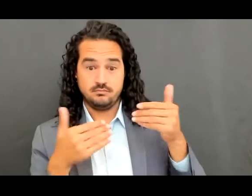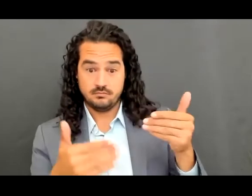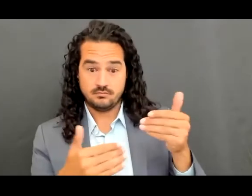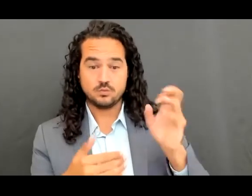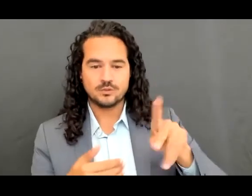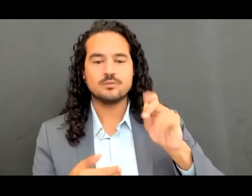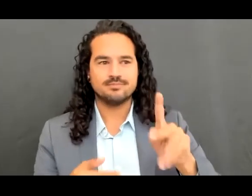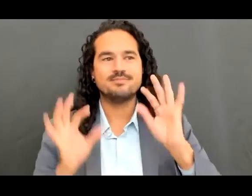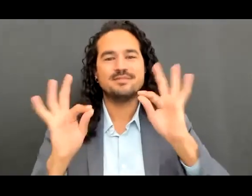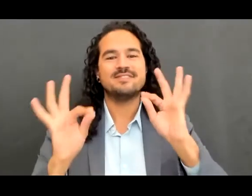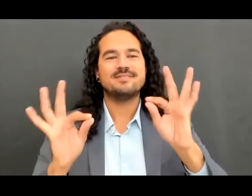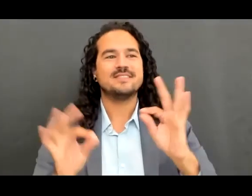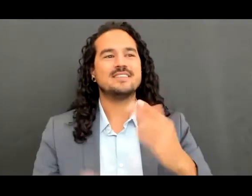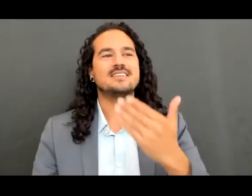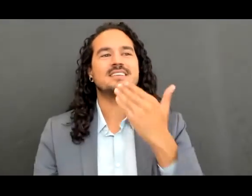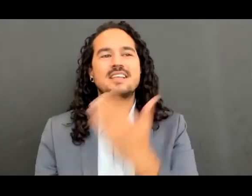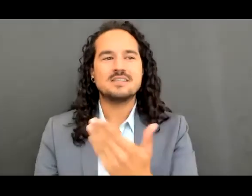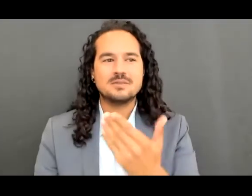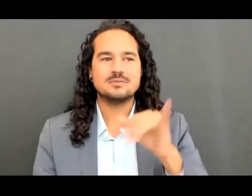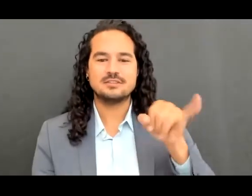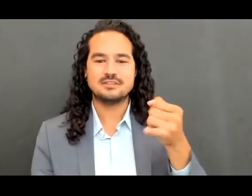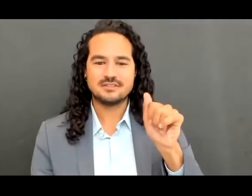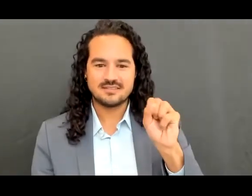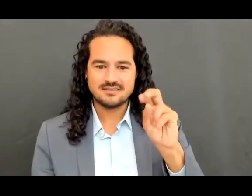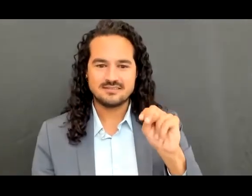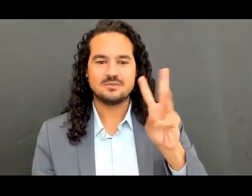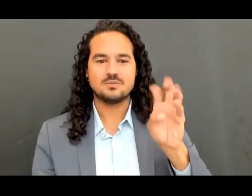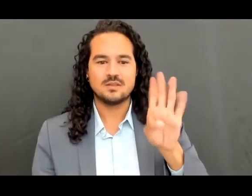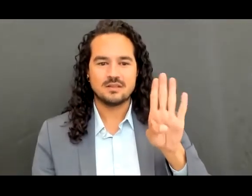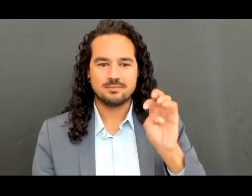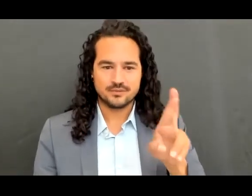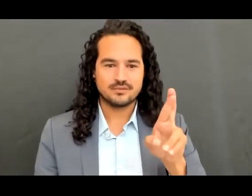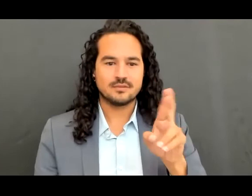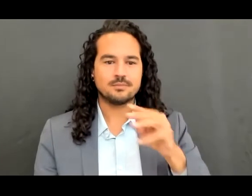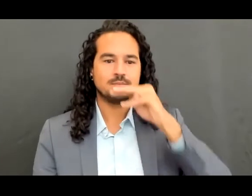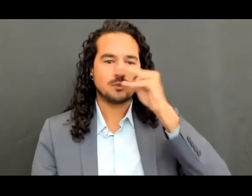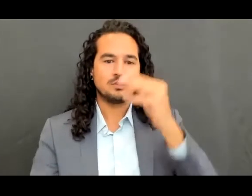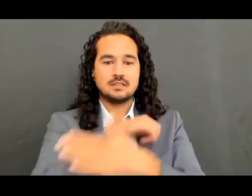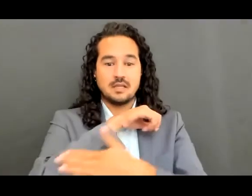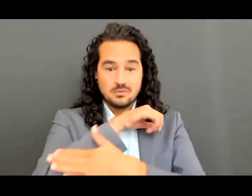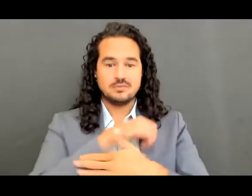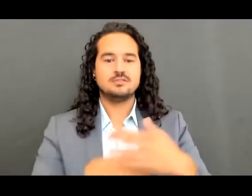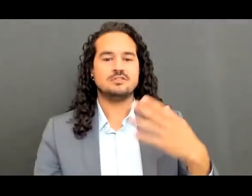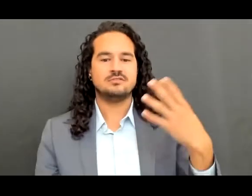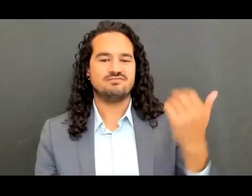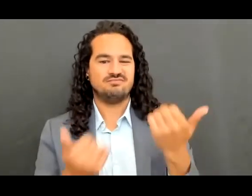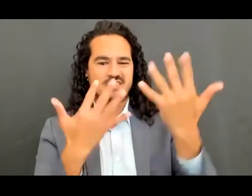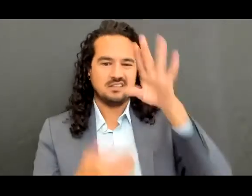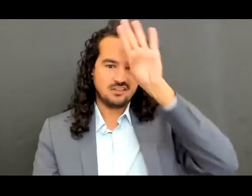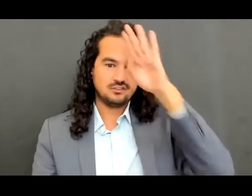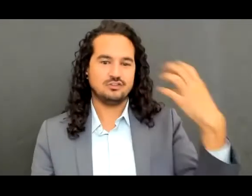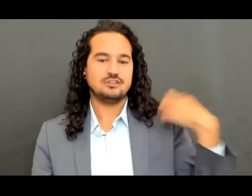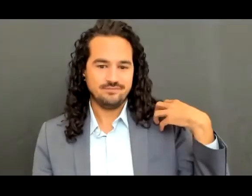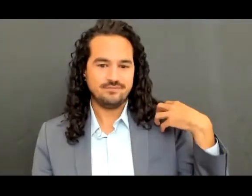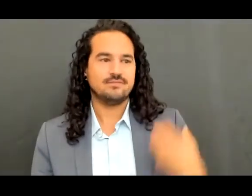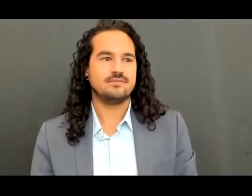Bueno, Jason Weber, soy el jefe de bomberos del condado de Marin. Ya escucharon lo que está pasando